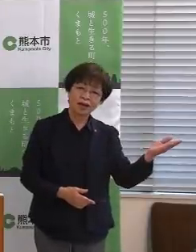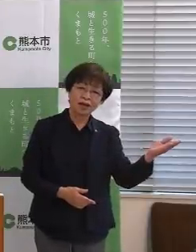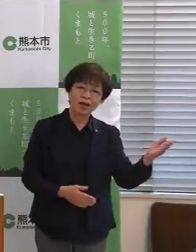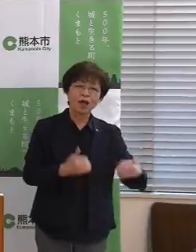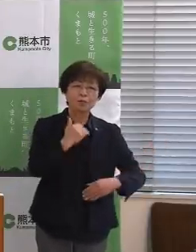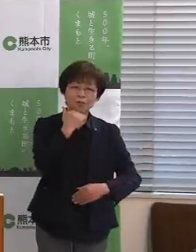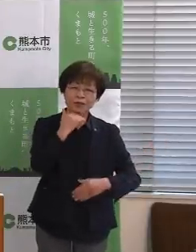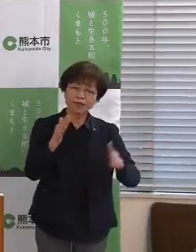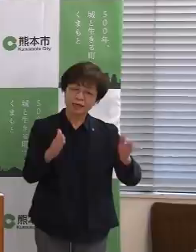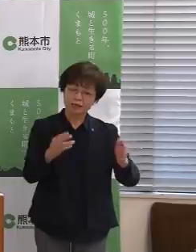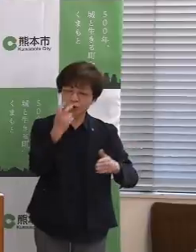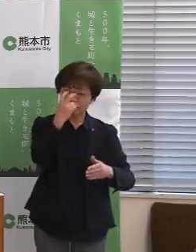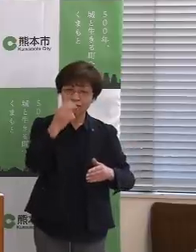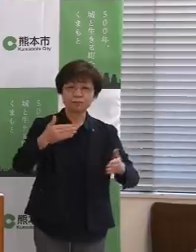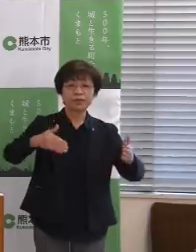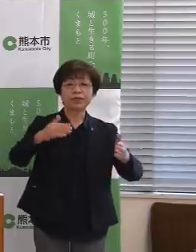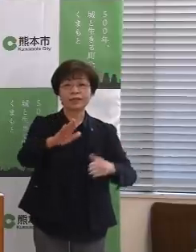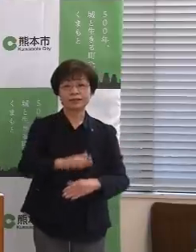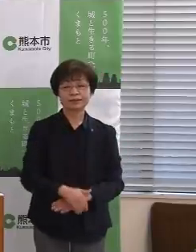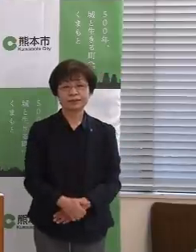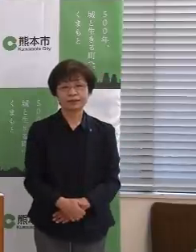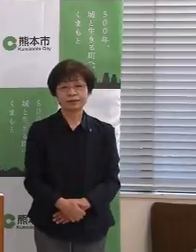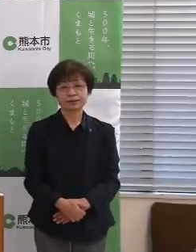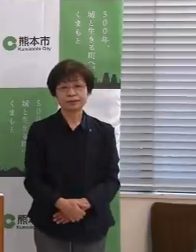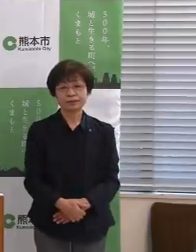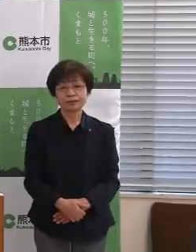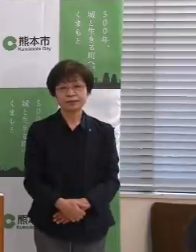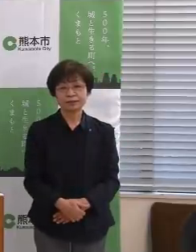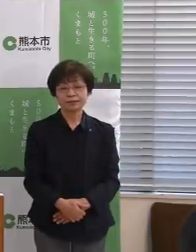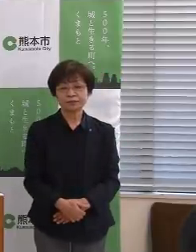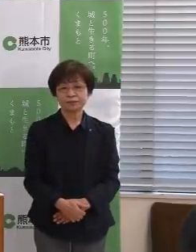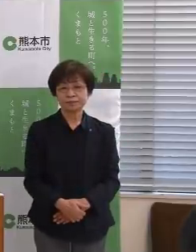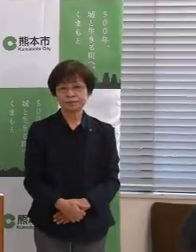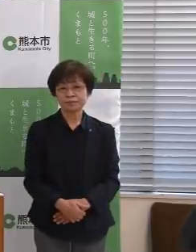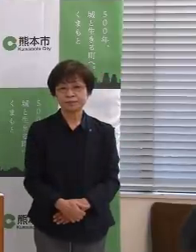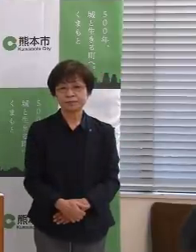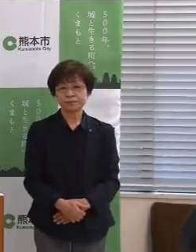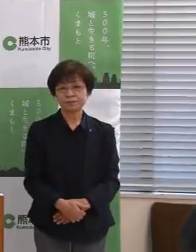確認、 ということであります、ですので、